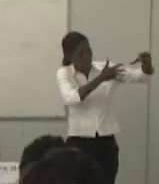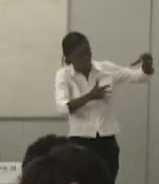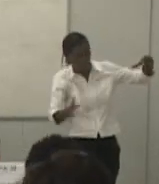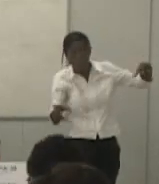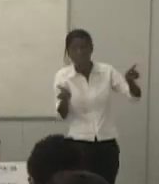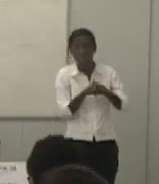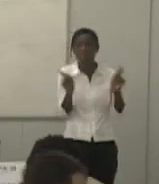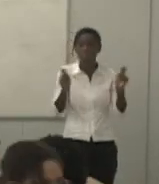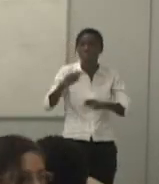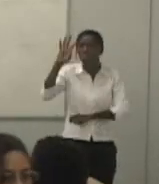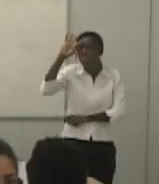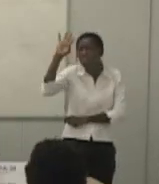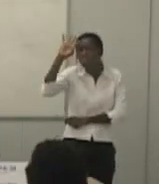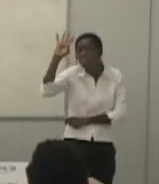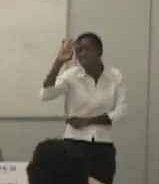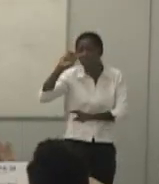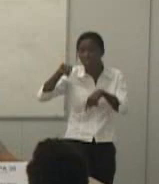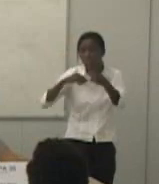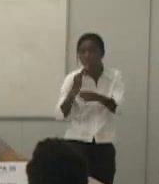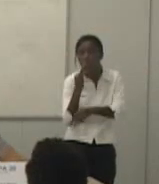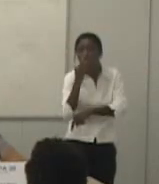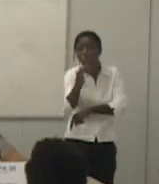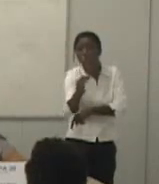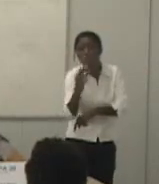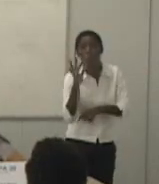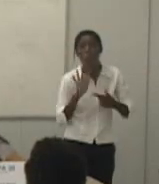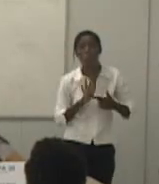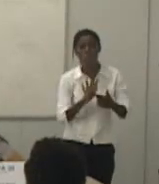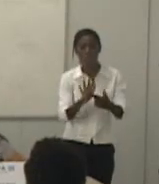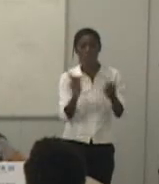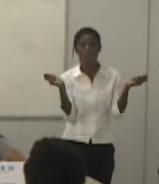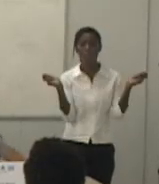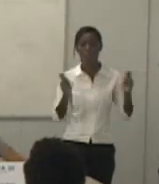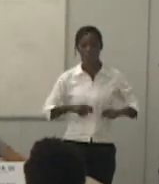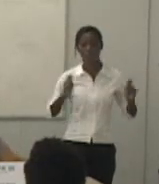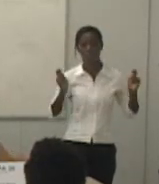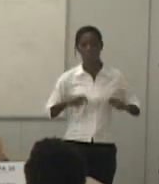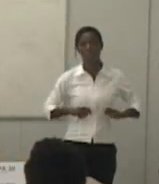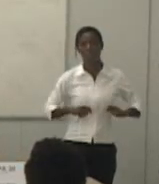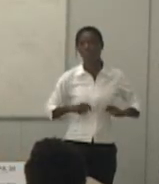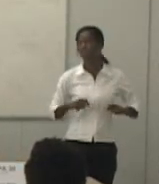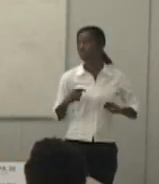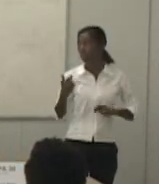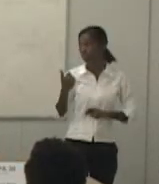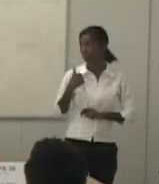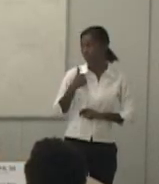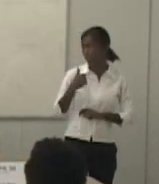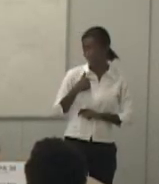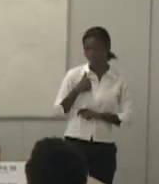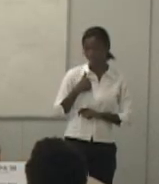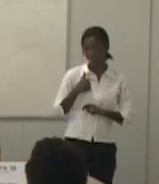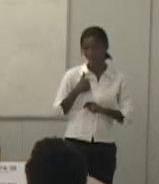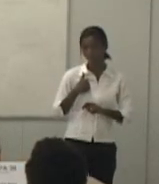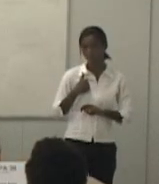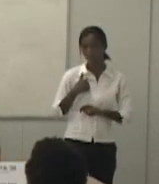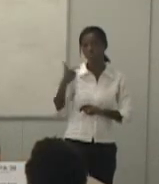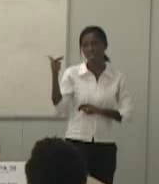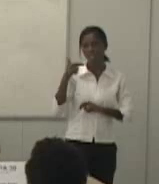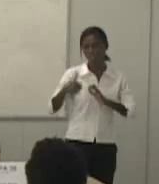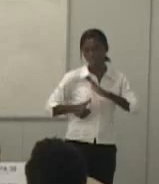frente mostrar do que somos capazes a pr1 eu sou eu sou até pouco tempo atrás pró-reitora de